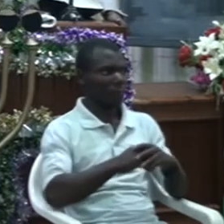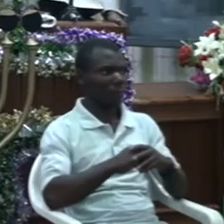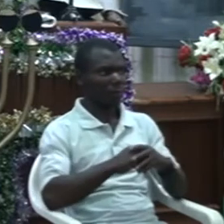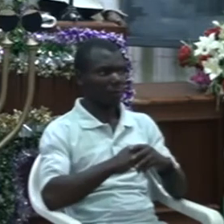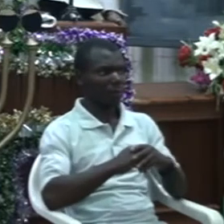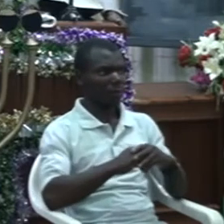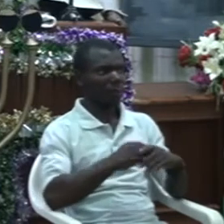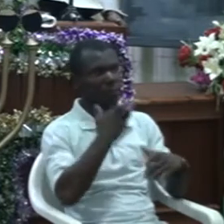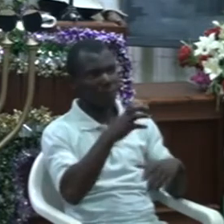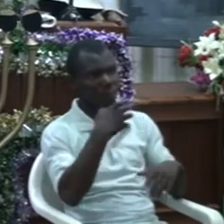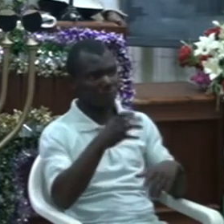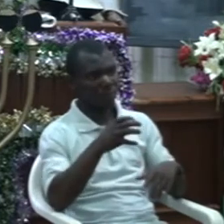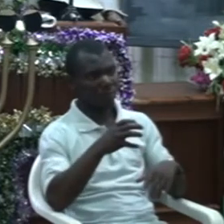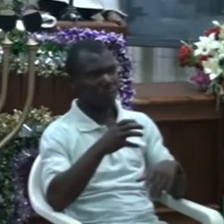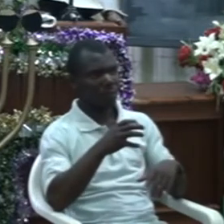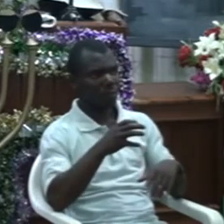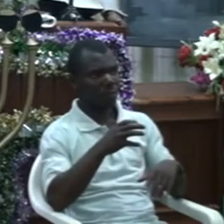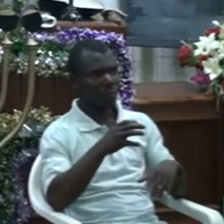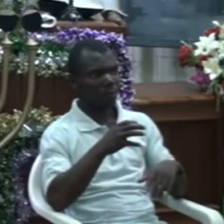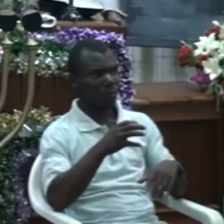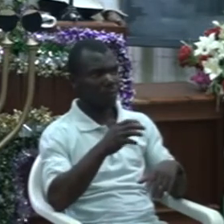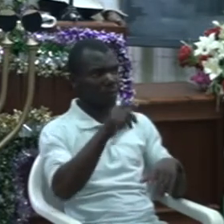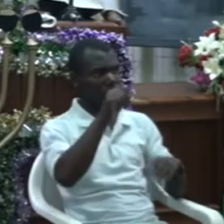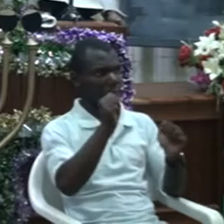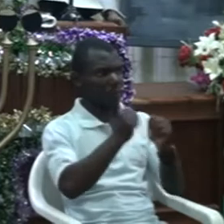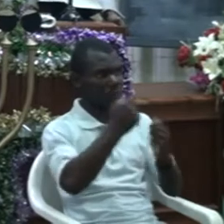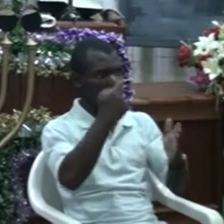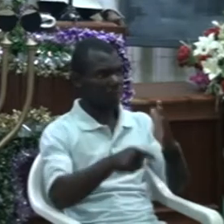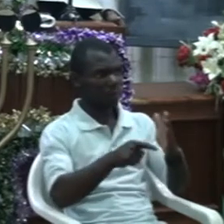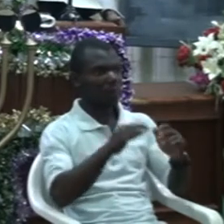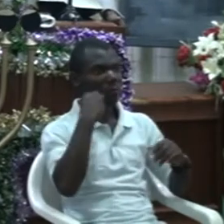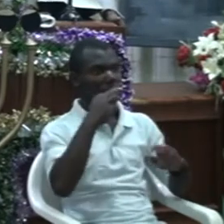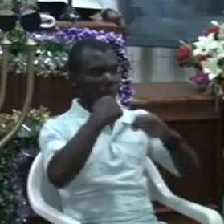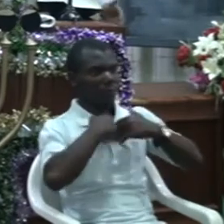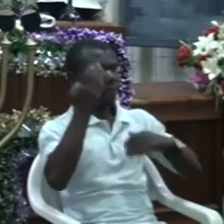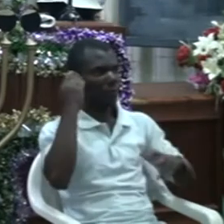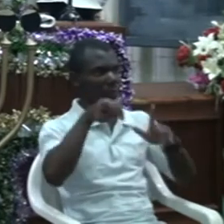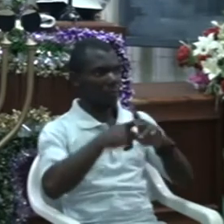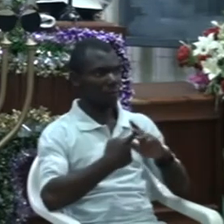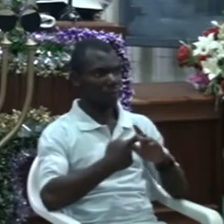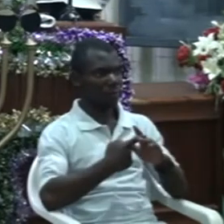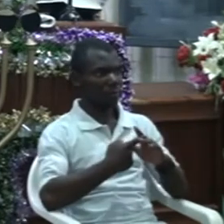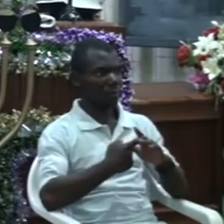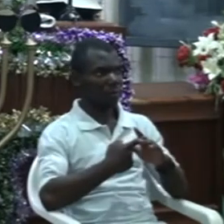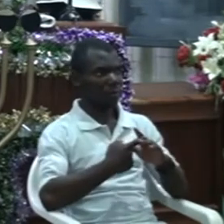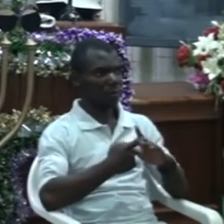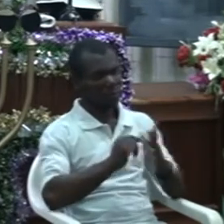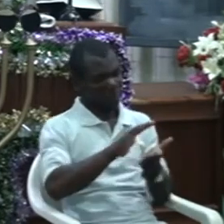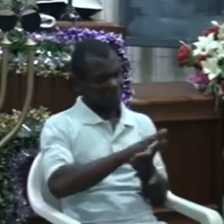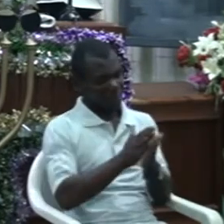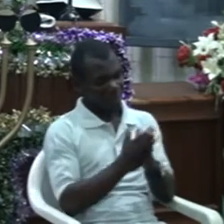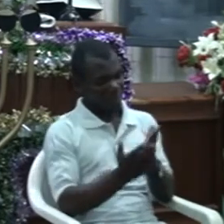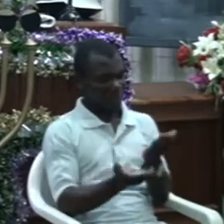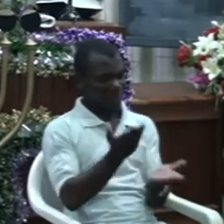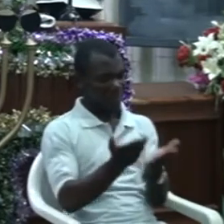Moto. Le feu. Yenye ujumbe ilianzaka nayo. Avec lequel le message avait commencé. Inakuwa sasa imetimika. C'est comme